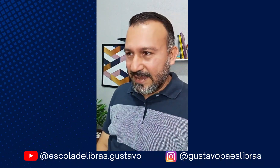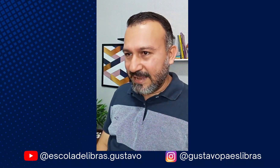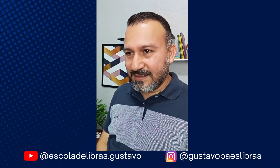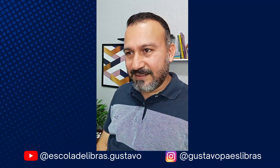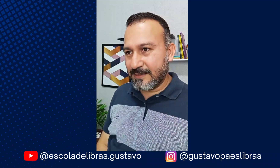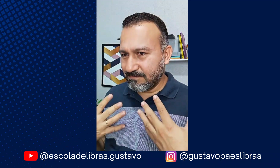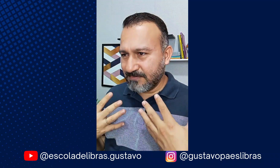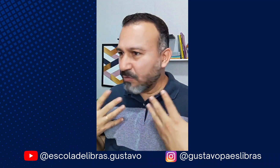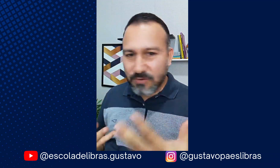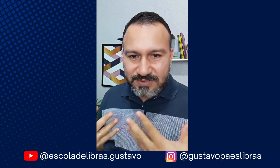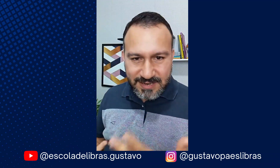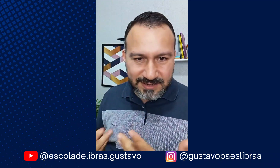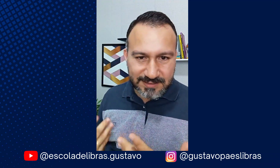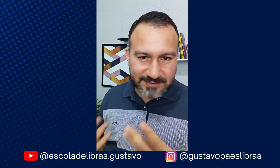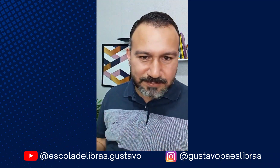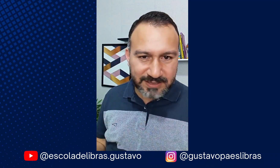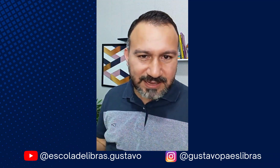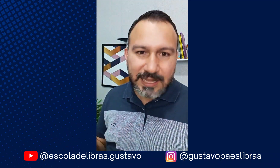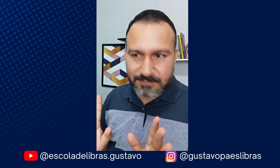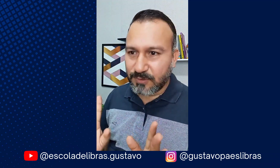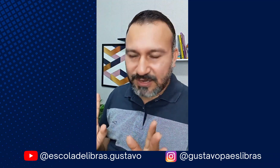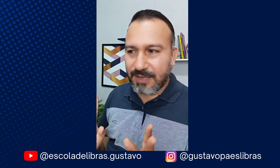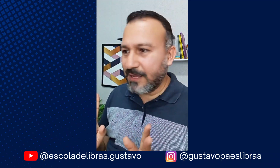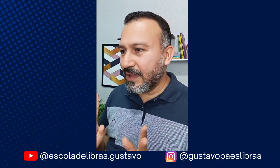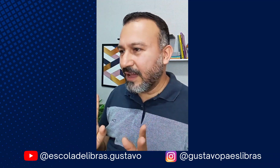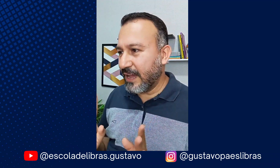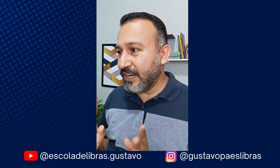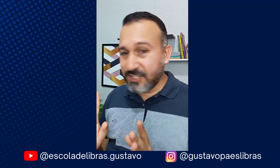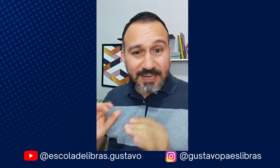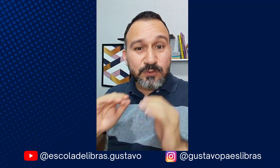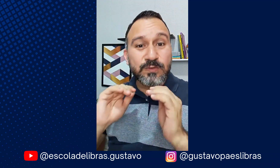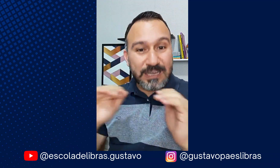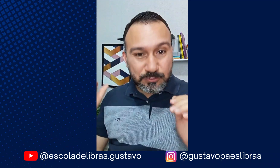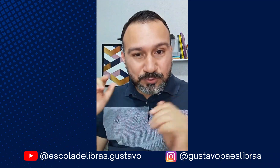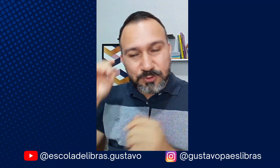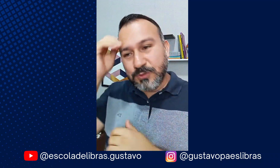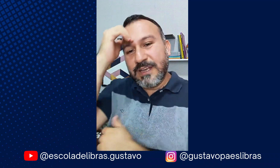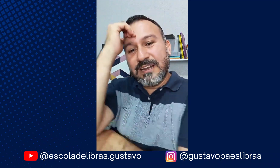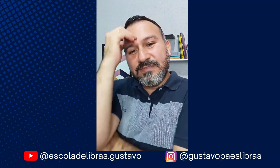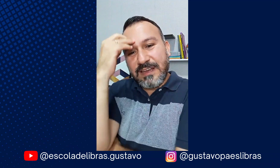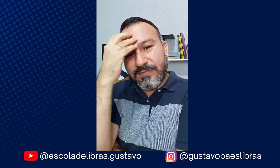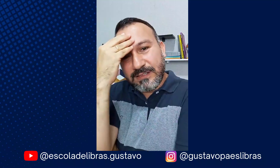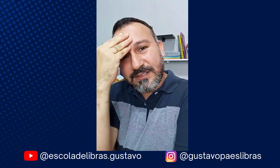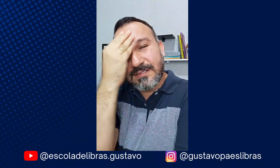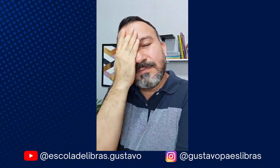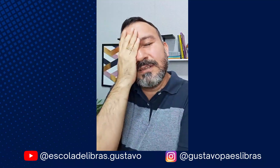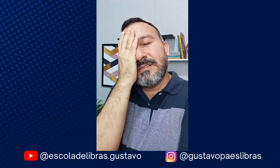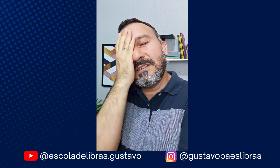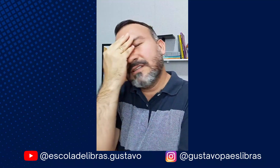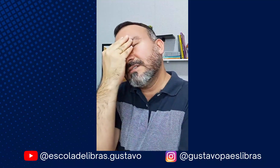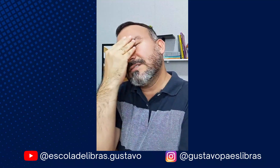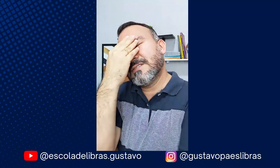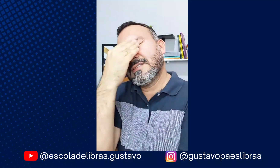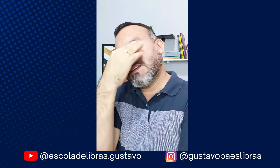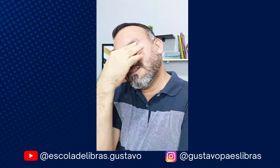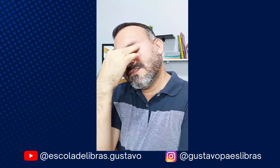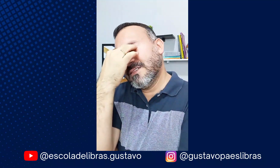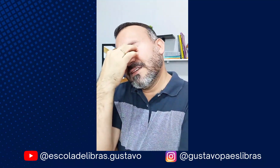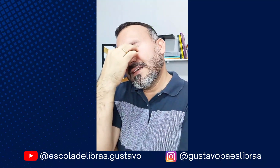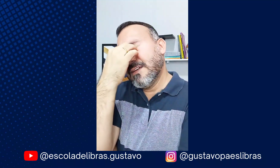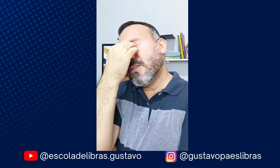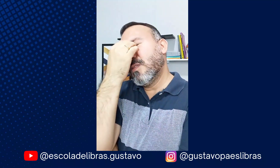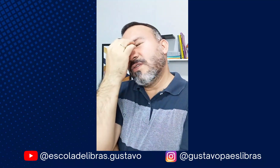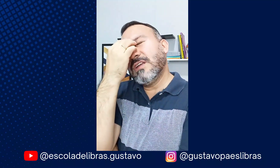interpretando, ela não consegue interpretar, ok? Aí chega no final do turno, ela fica falando assim, meu Deus do